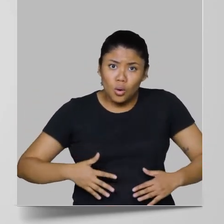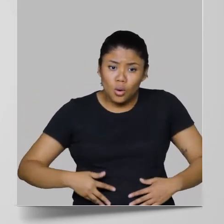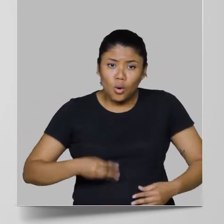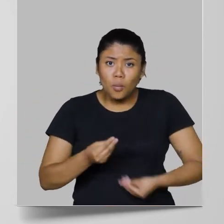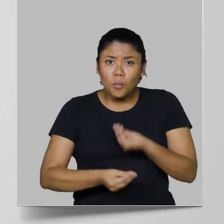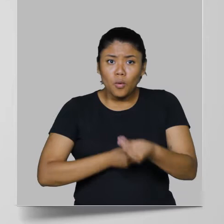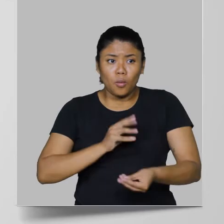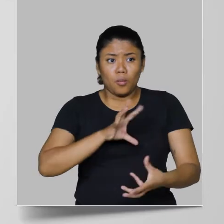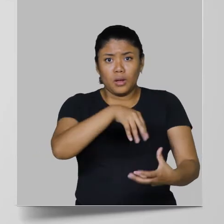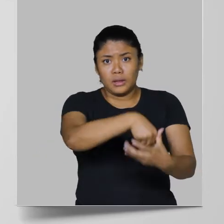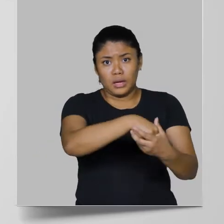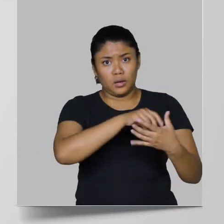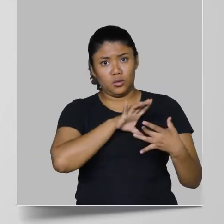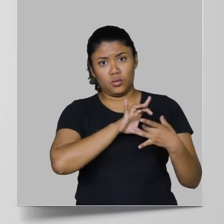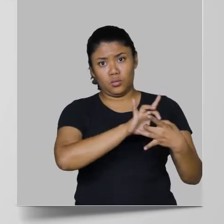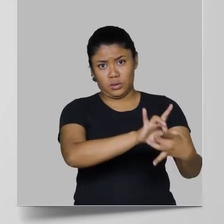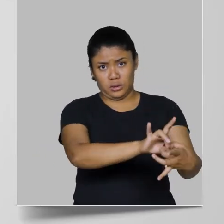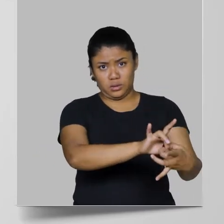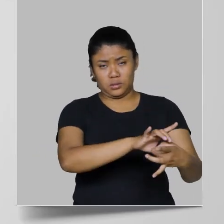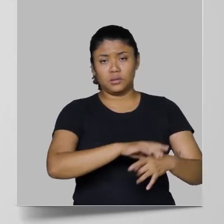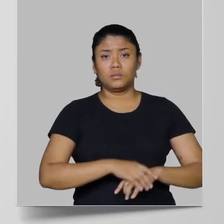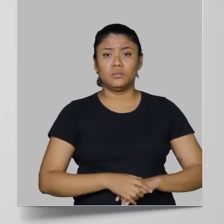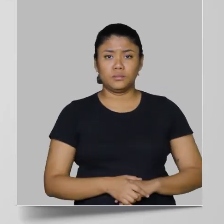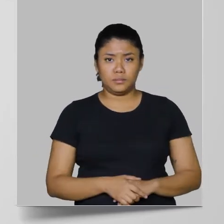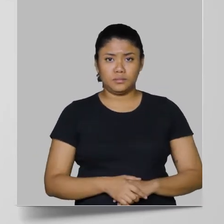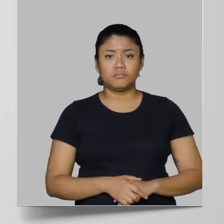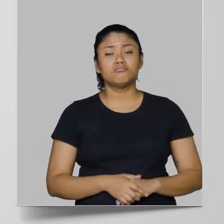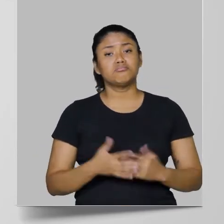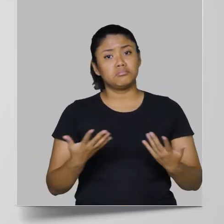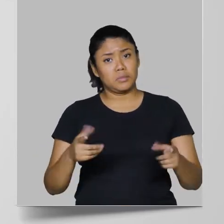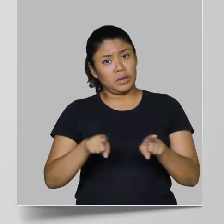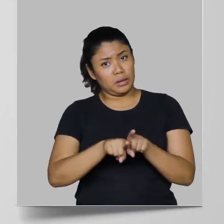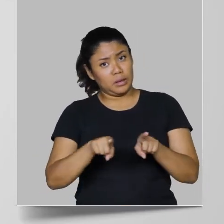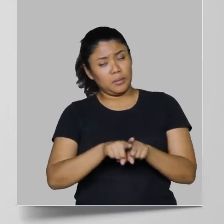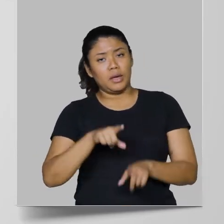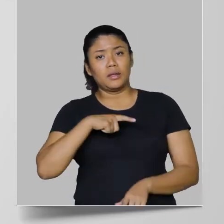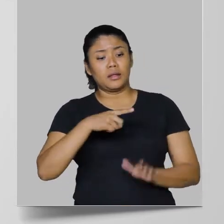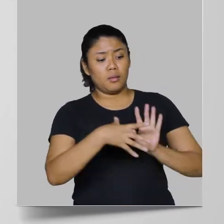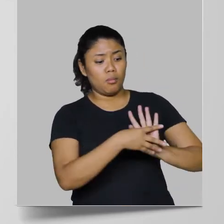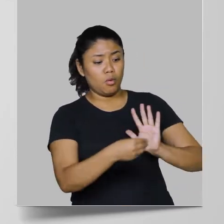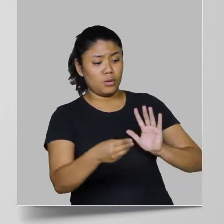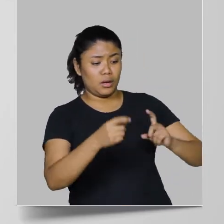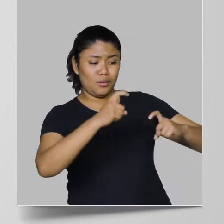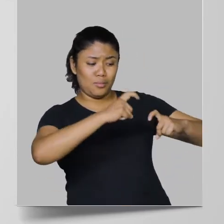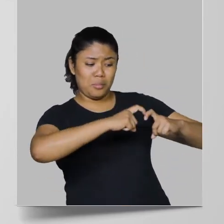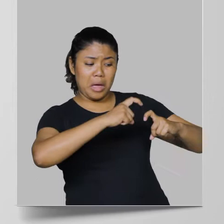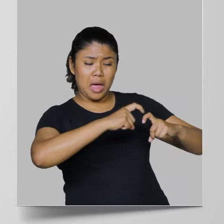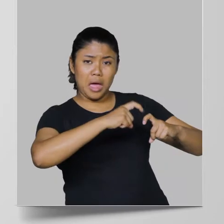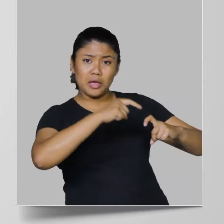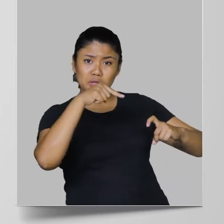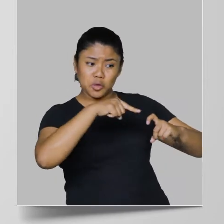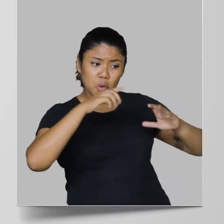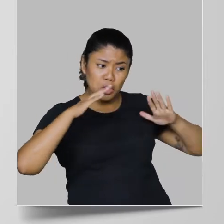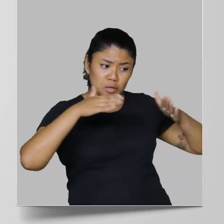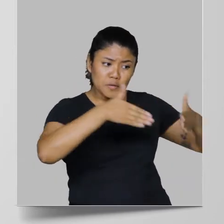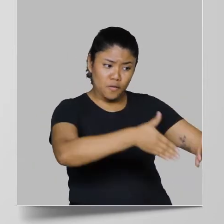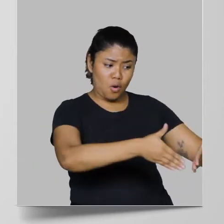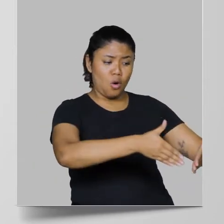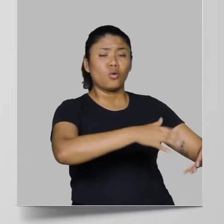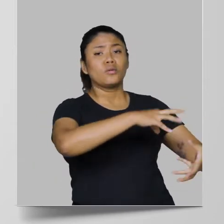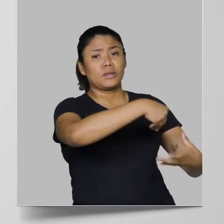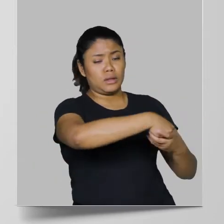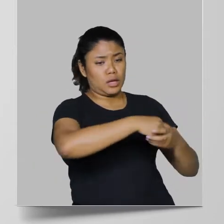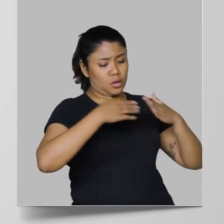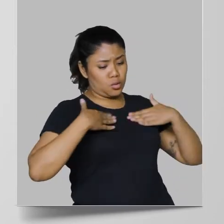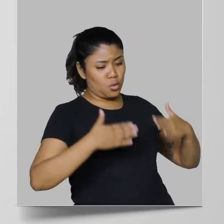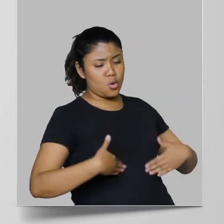perspectiva do corpo para um contexto. Então, assim, o roteiro médico da deficiência vai dizer que